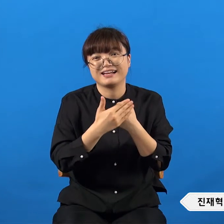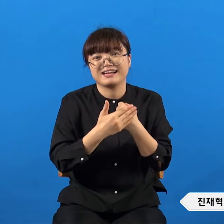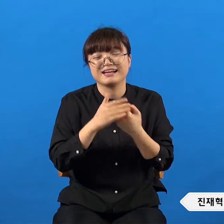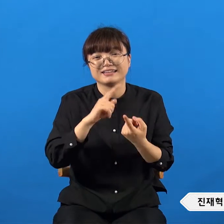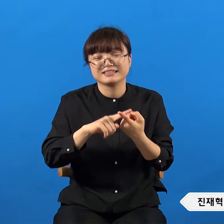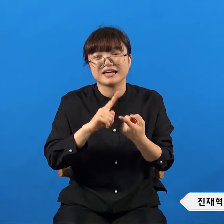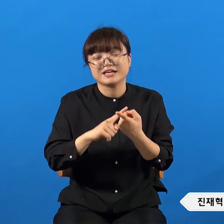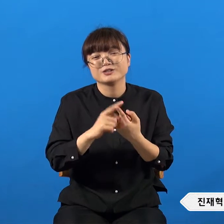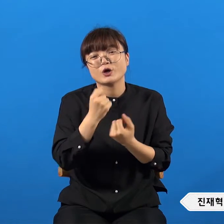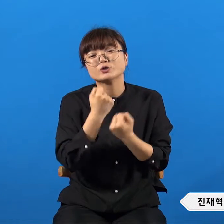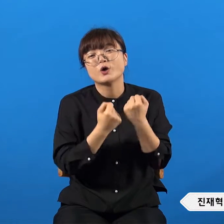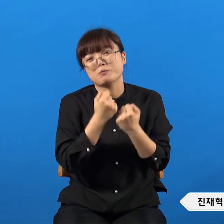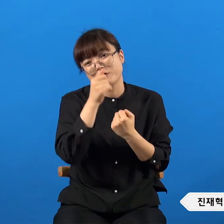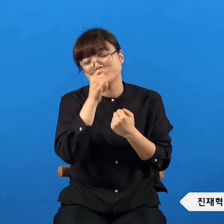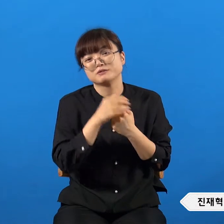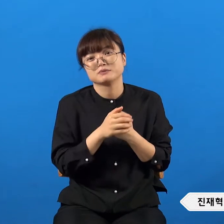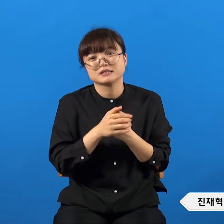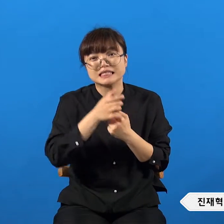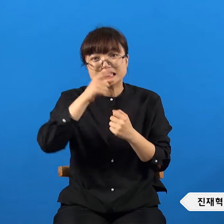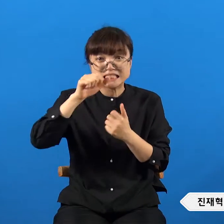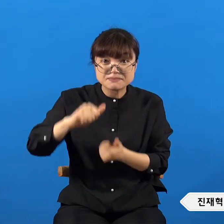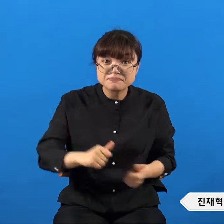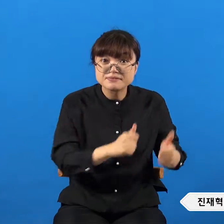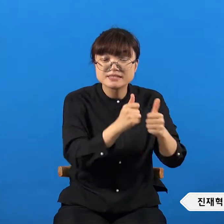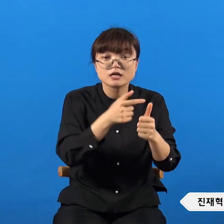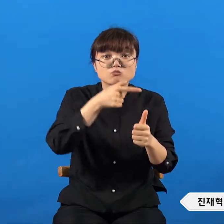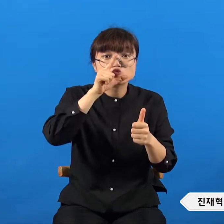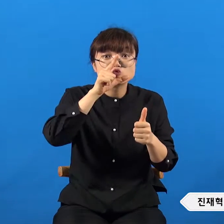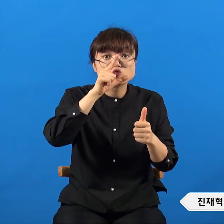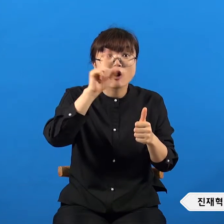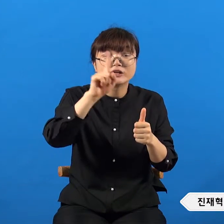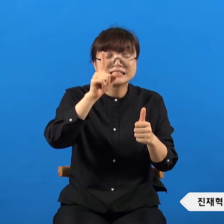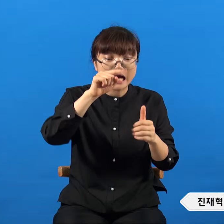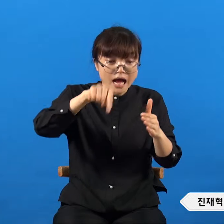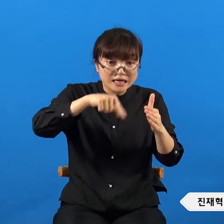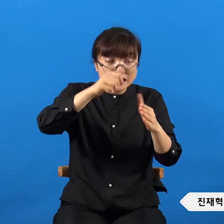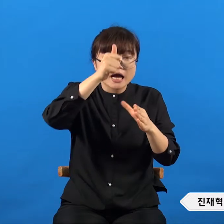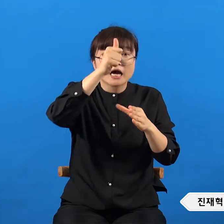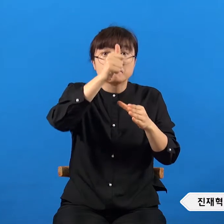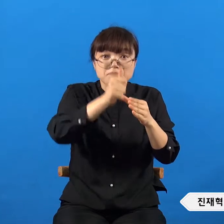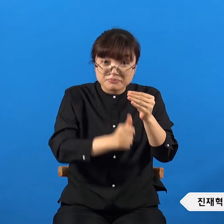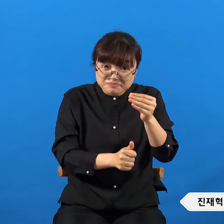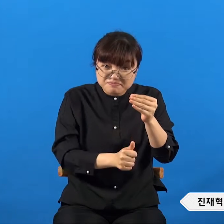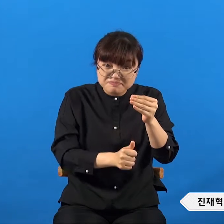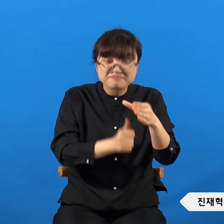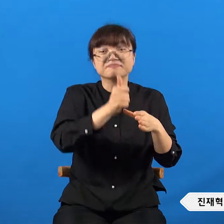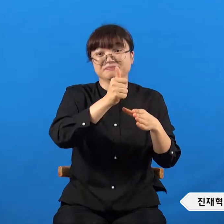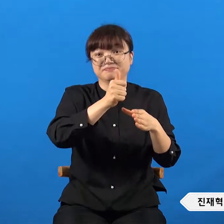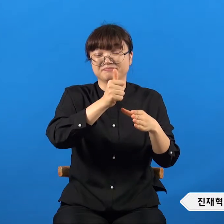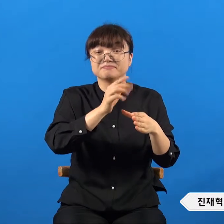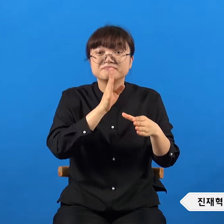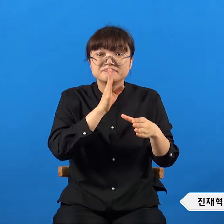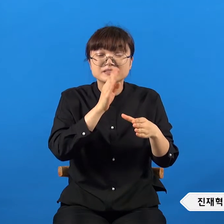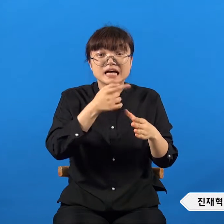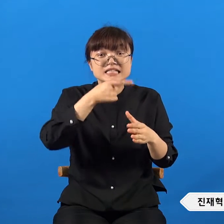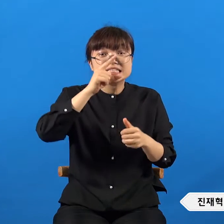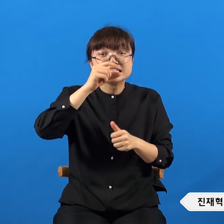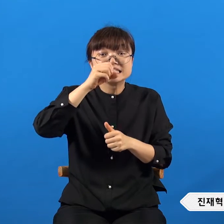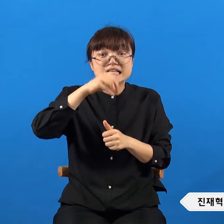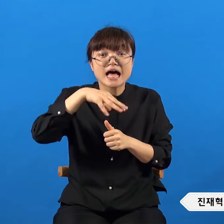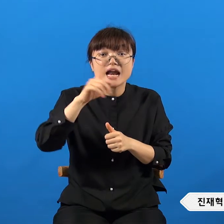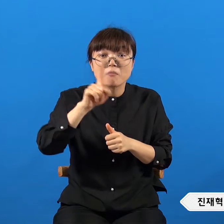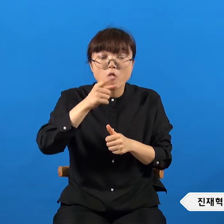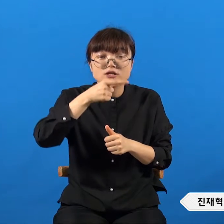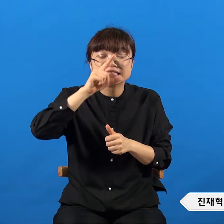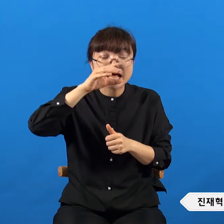성경은 말씀하고 있습니다. 침례는 물속에 빠지는 것을 이야기합니다. 그리고 세례는